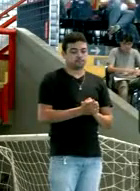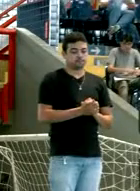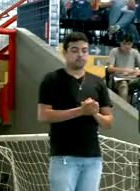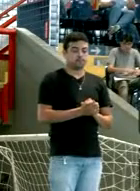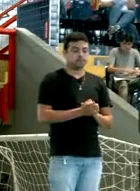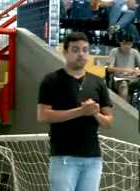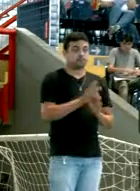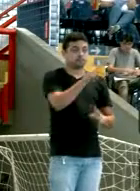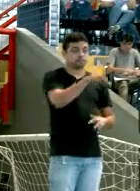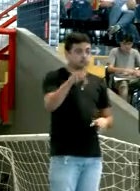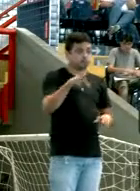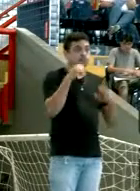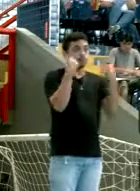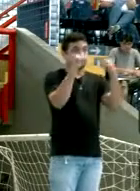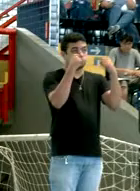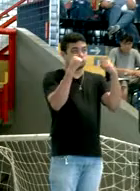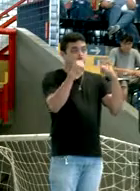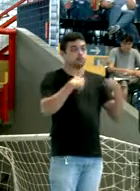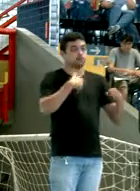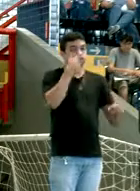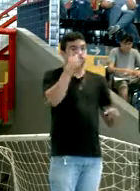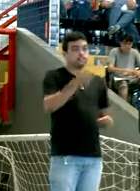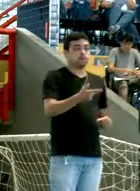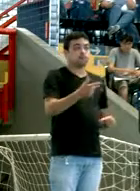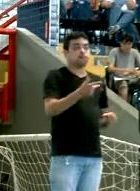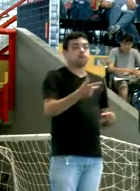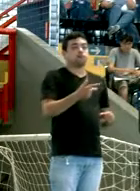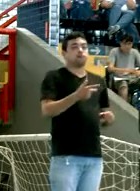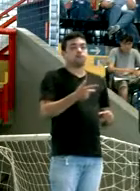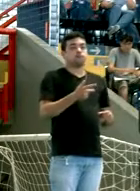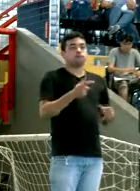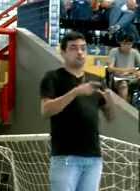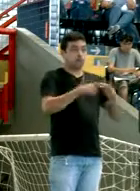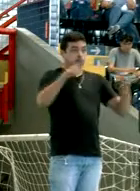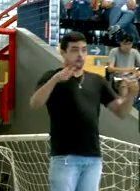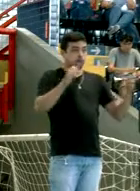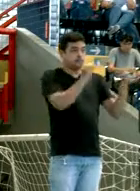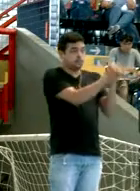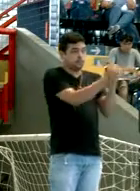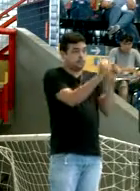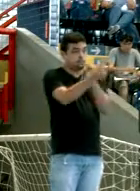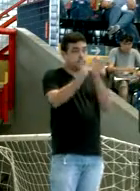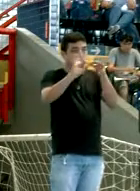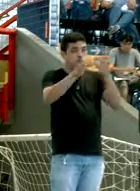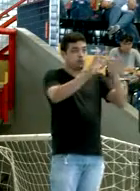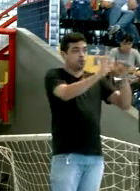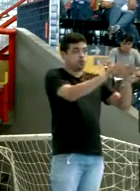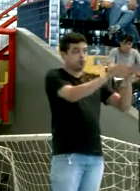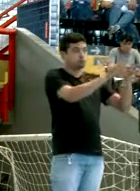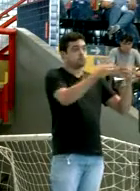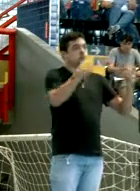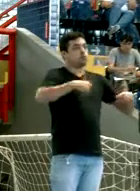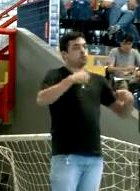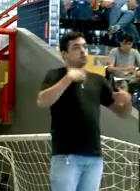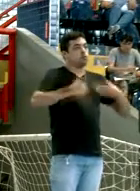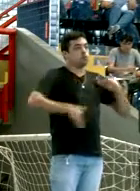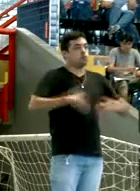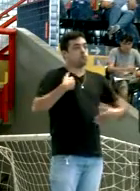os professores de educação física dizem que a maioria dos esportes olímpicos estavam ligados a necessidades